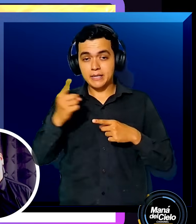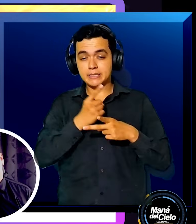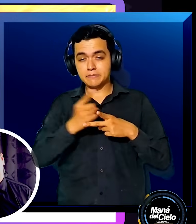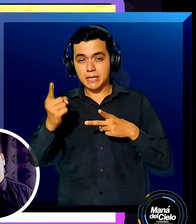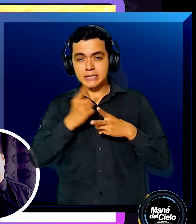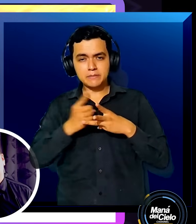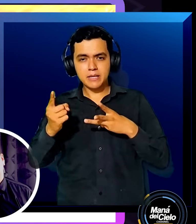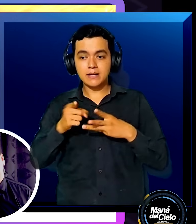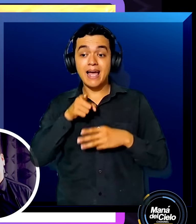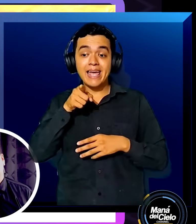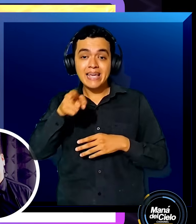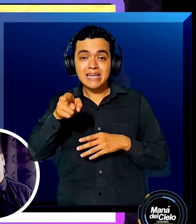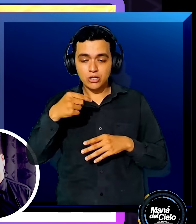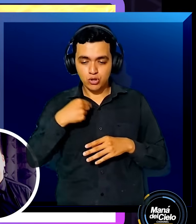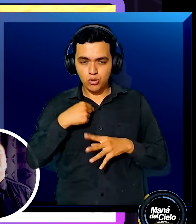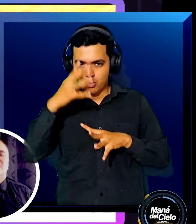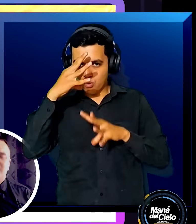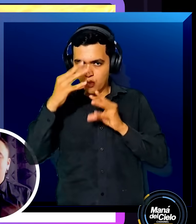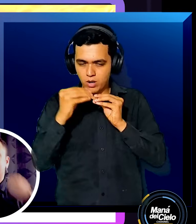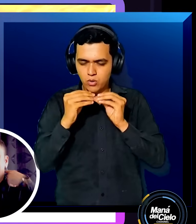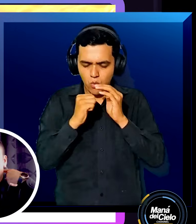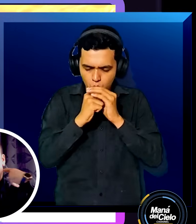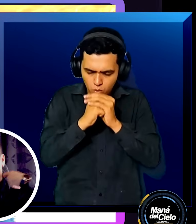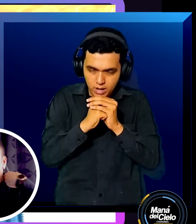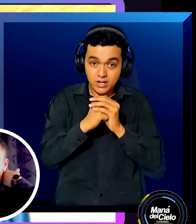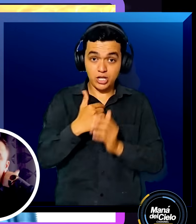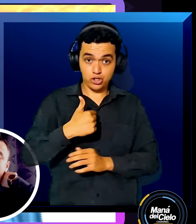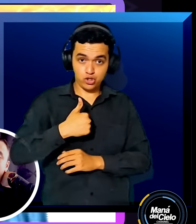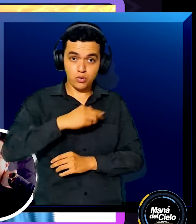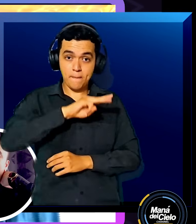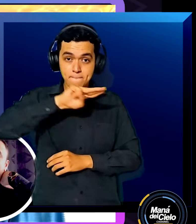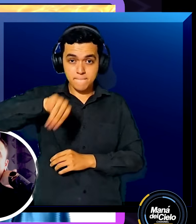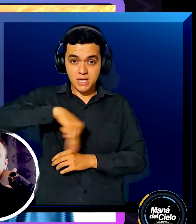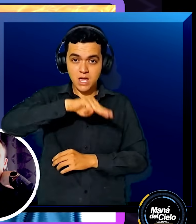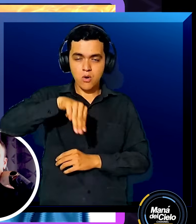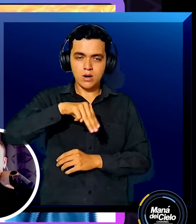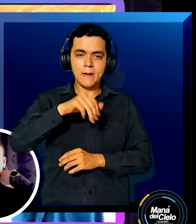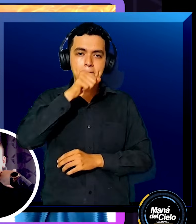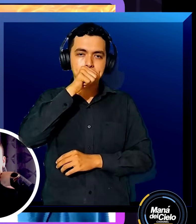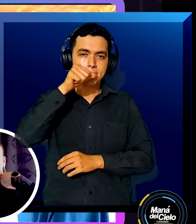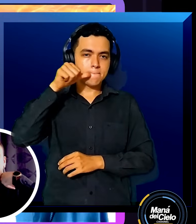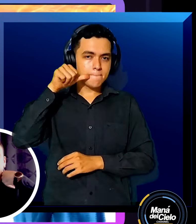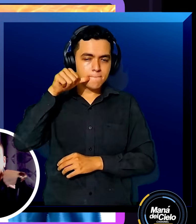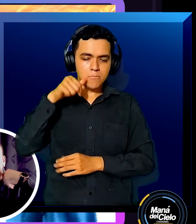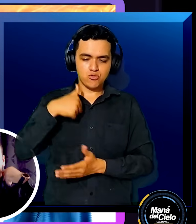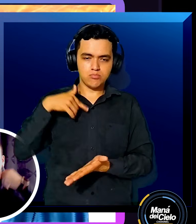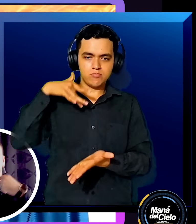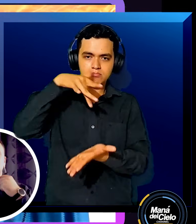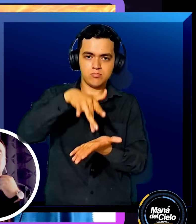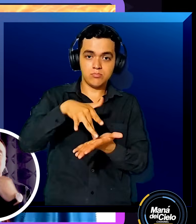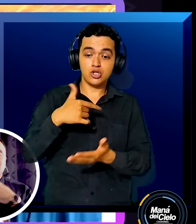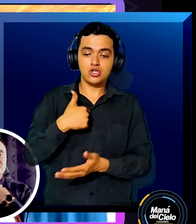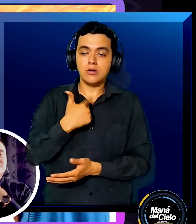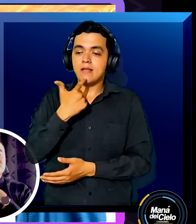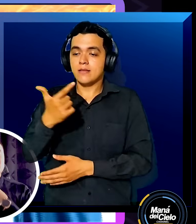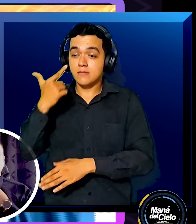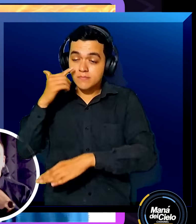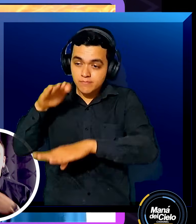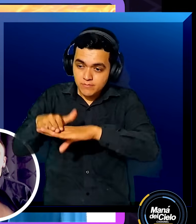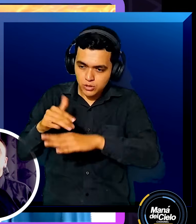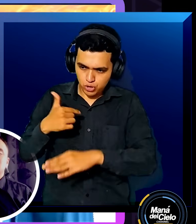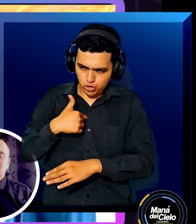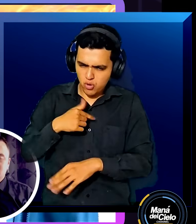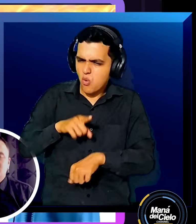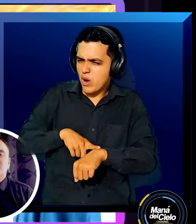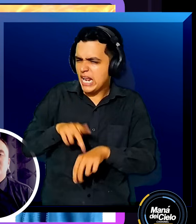vuelve a traerla. No la dejes morir, porque me sentiría derrotada. No le permitas que se muera por allá en las drogas, que la